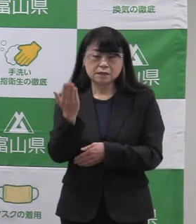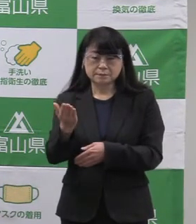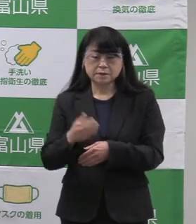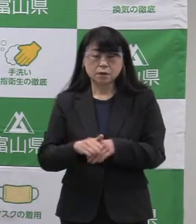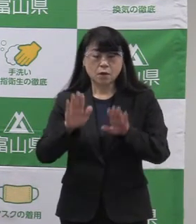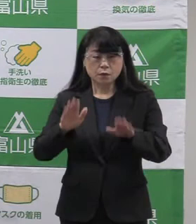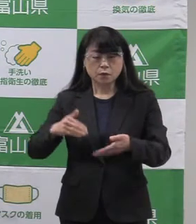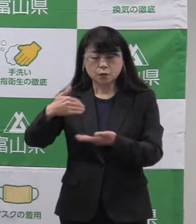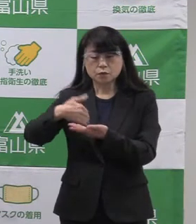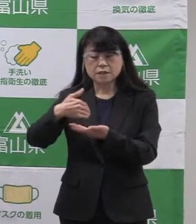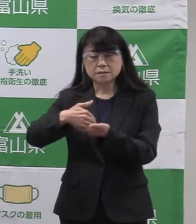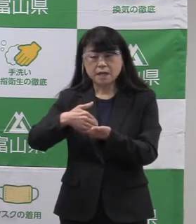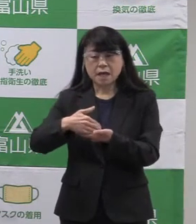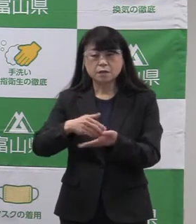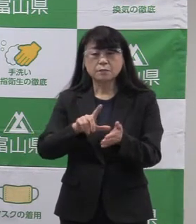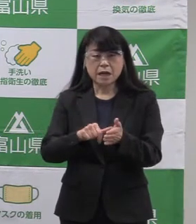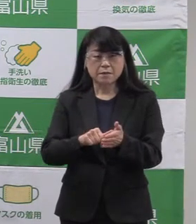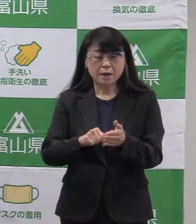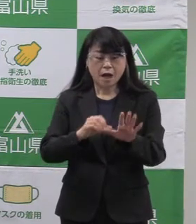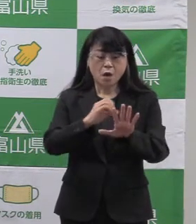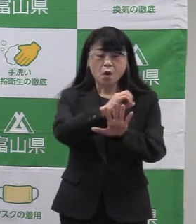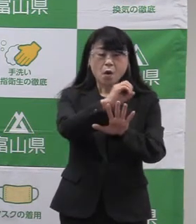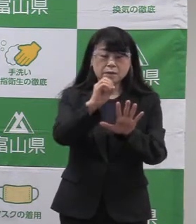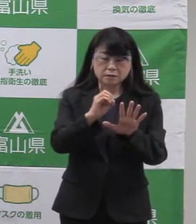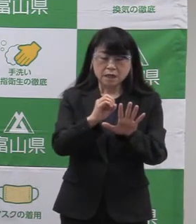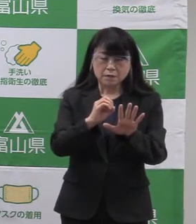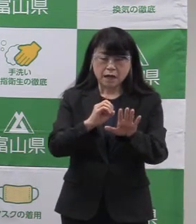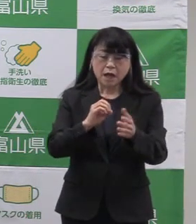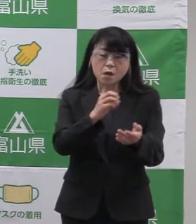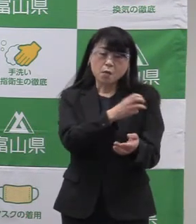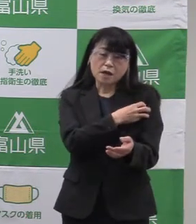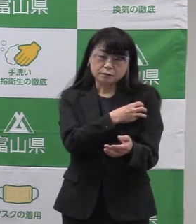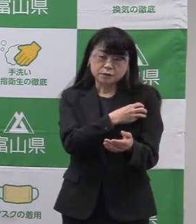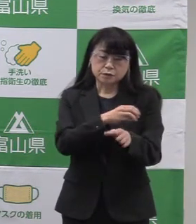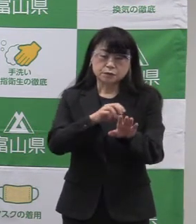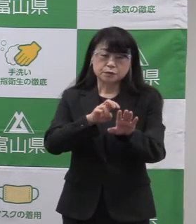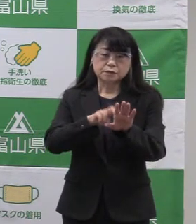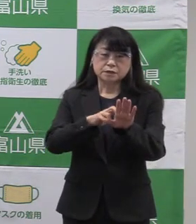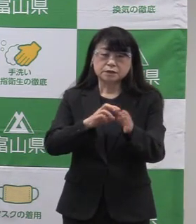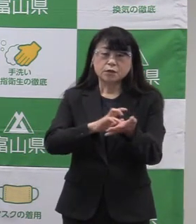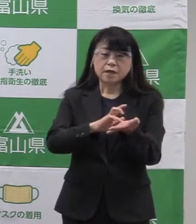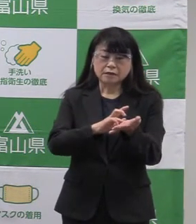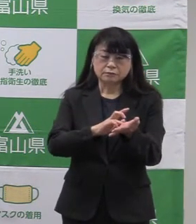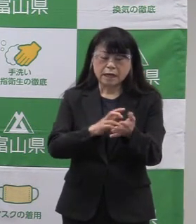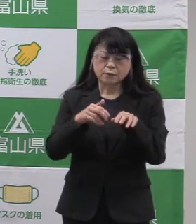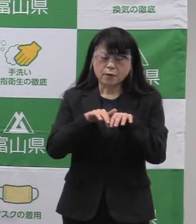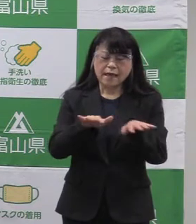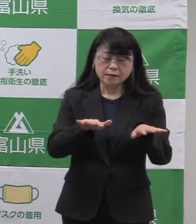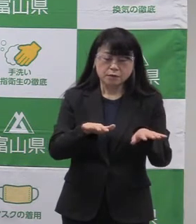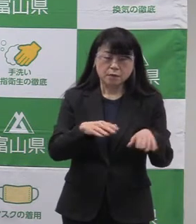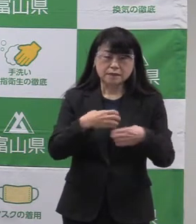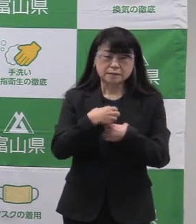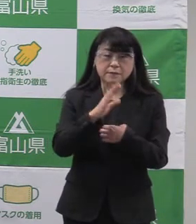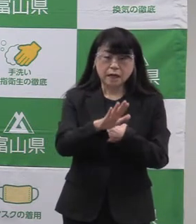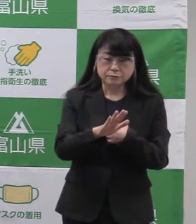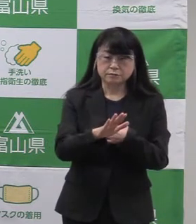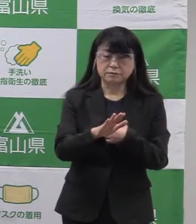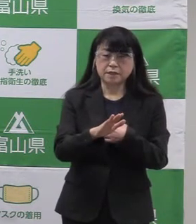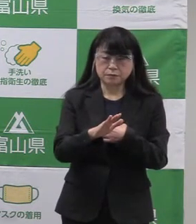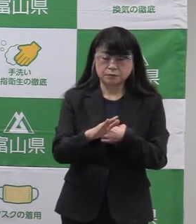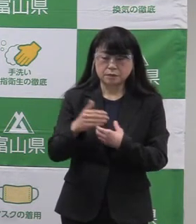容ですと、このオミクロン株についてワクチン治療薬の効果への影響などが懸念されていると、医師会などでも指摘があったかと思い